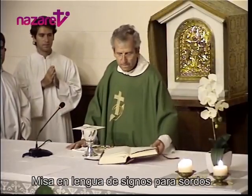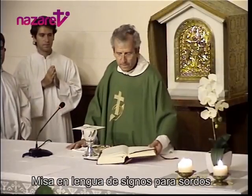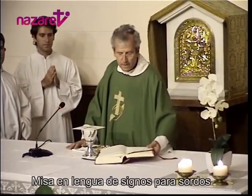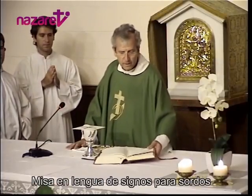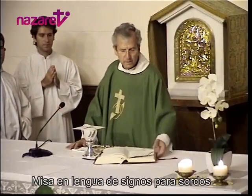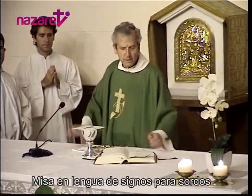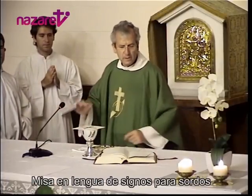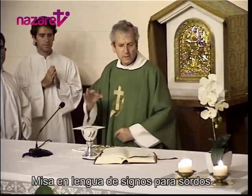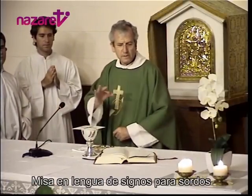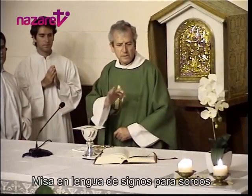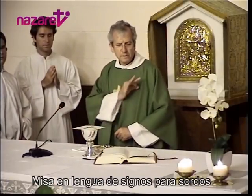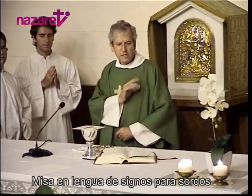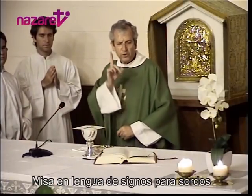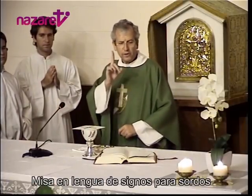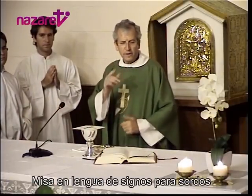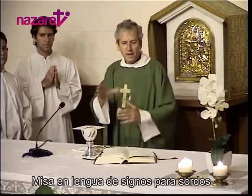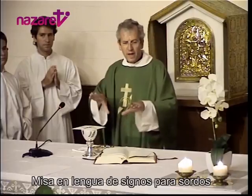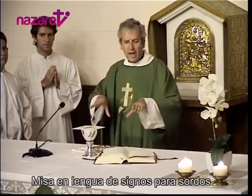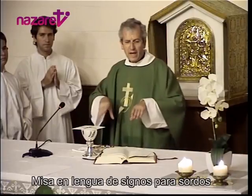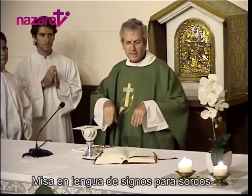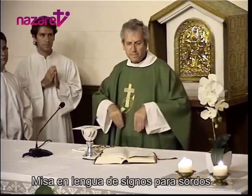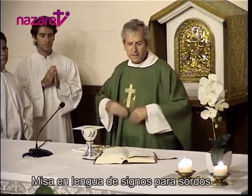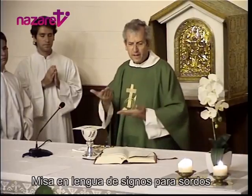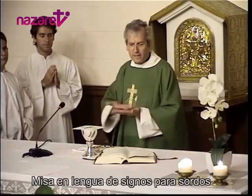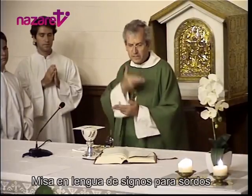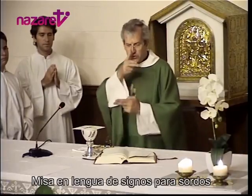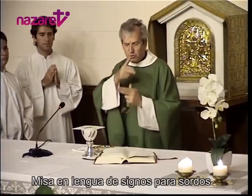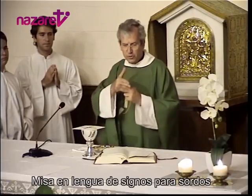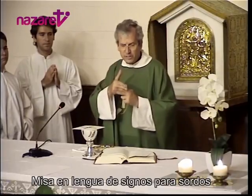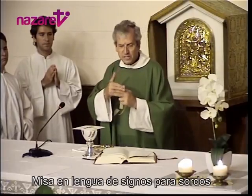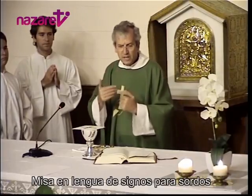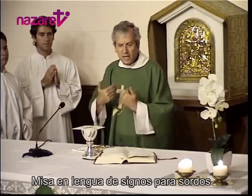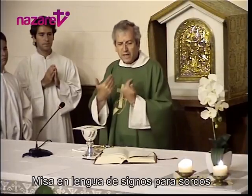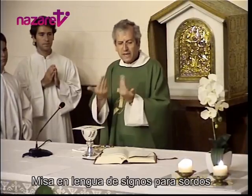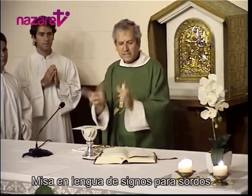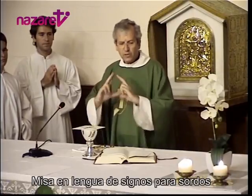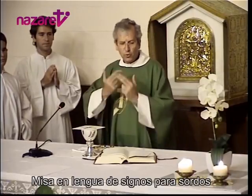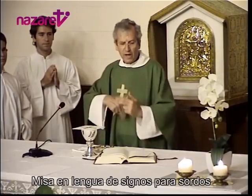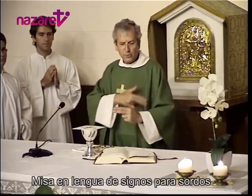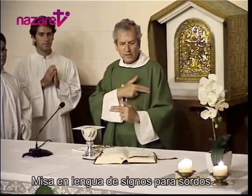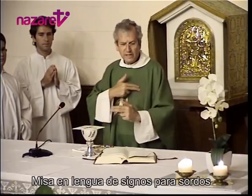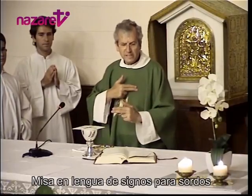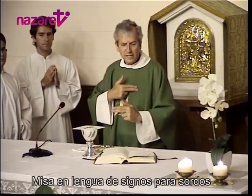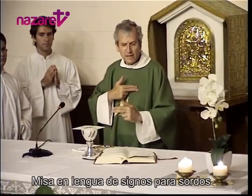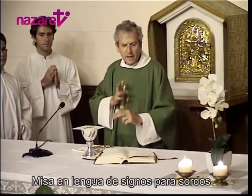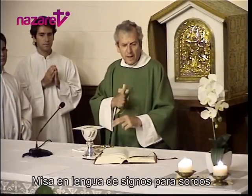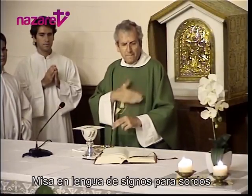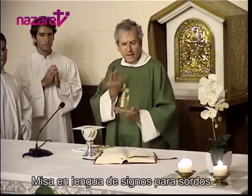Iglesia. Señor, acepta estos dones que has dado a tu Iglesia, para que